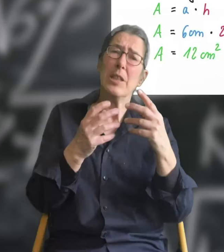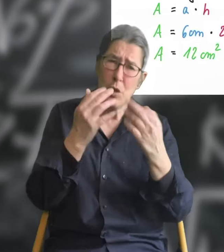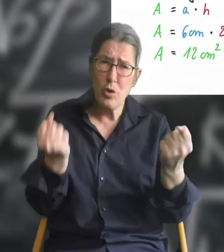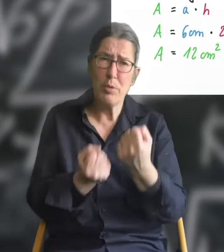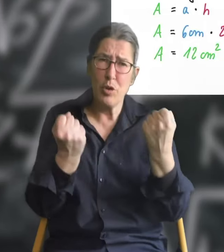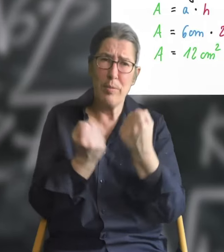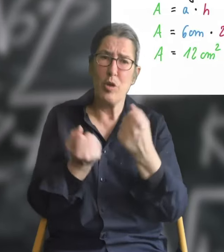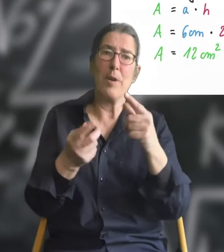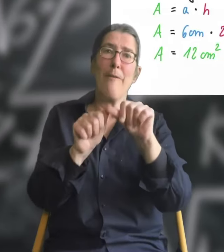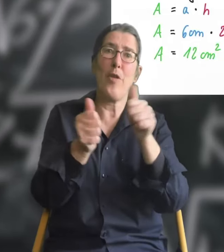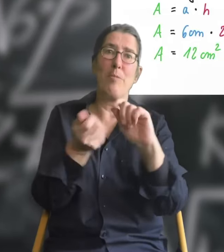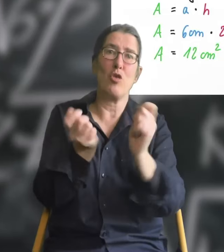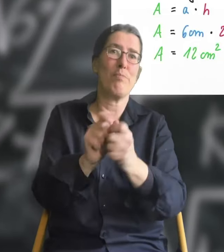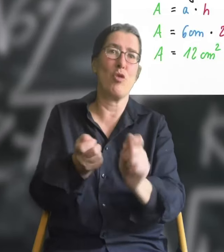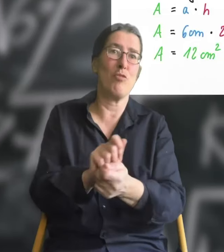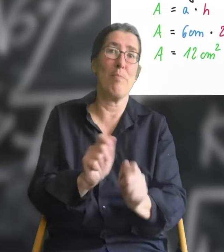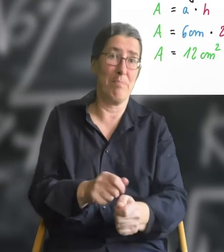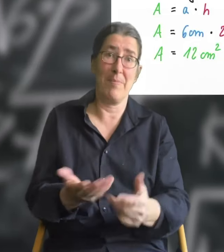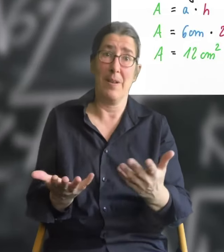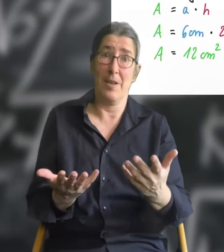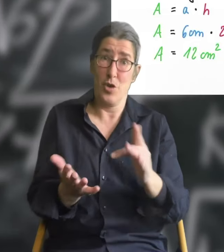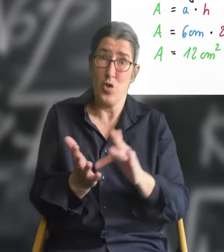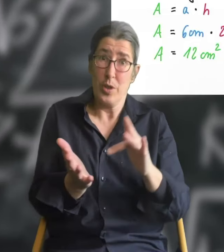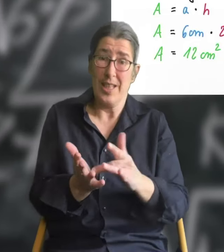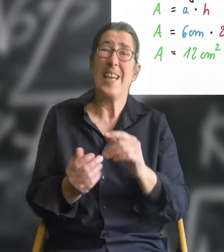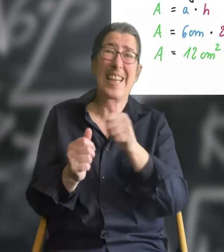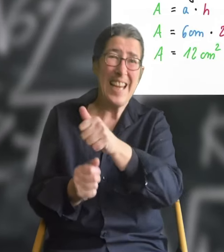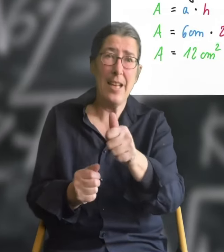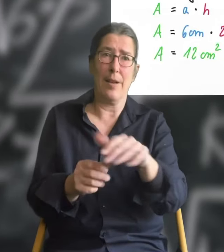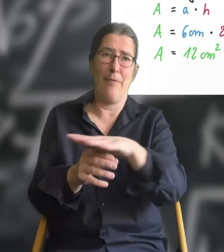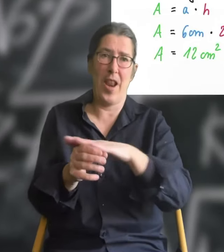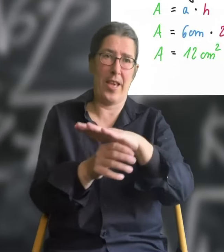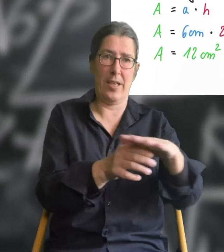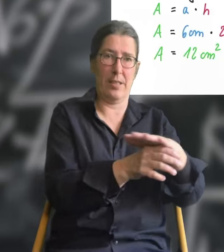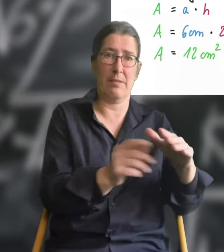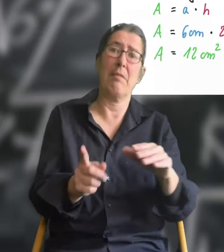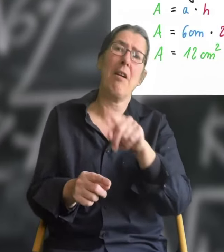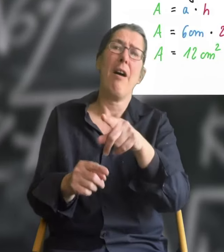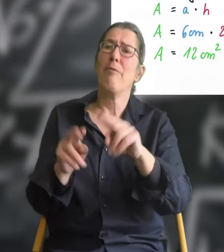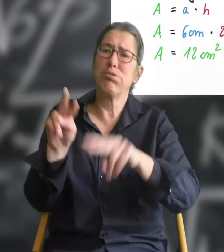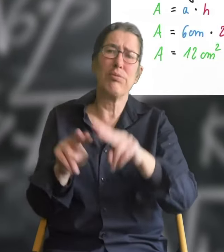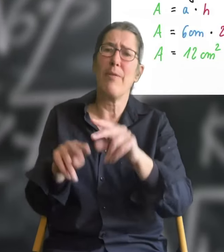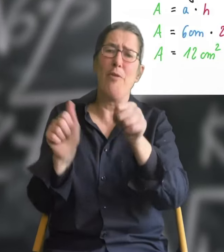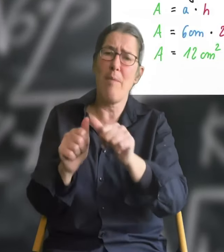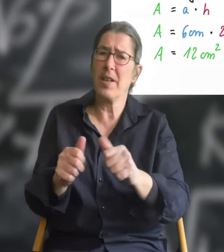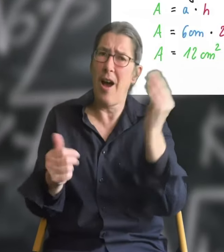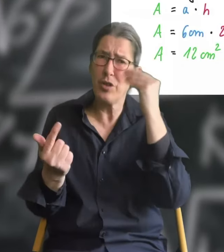auseinanderzusetzen, weil im Grunde genommen kann man bei jeder Fläche mehrere Formeln auswendig lernen, aber das wird auf Dauer